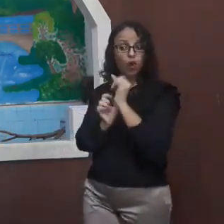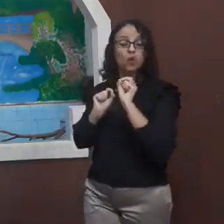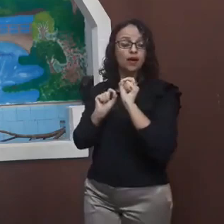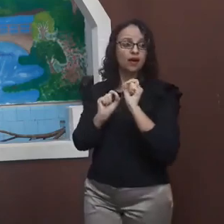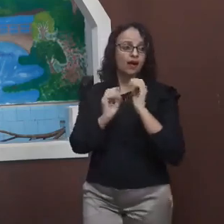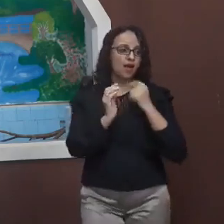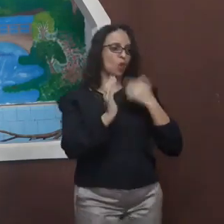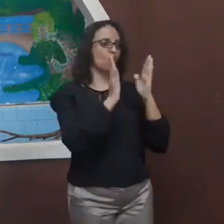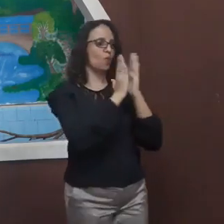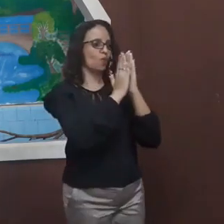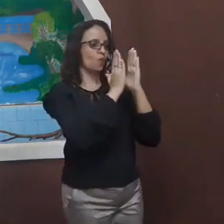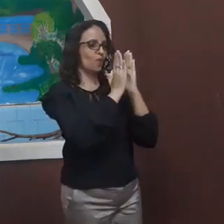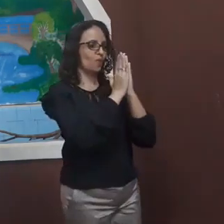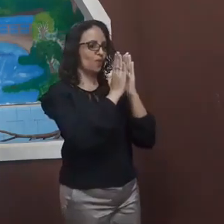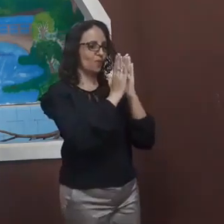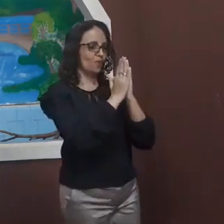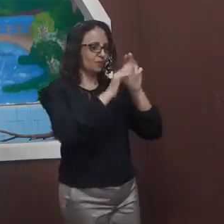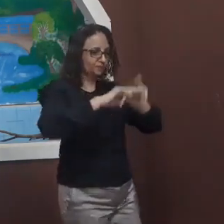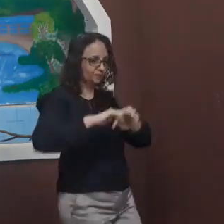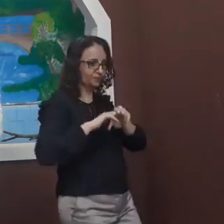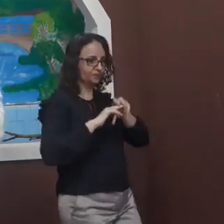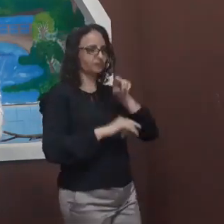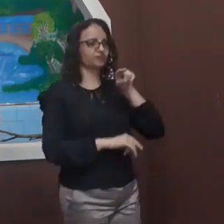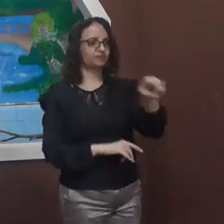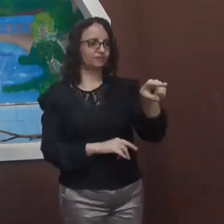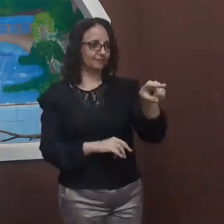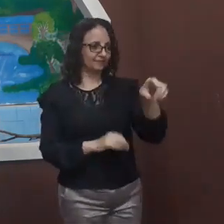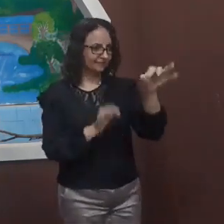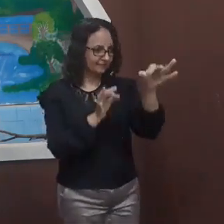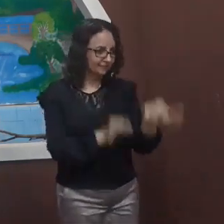fez? Orei,